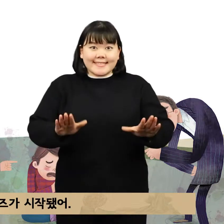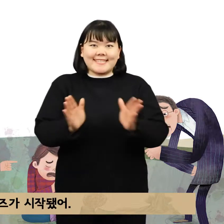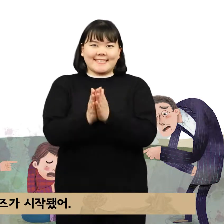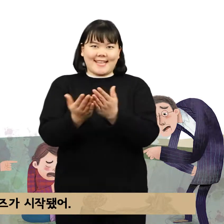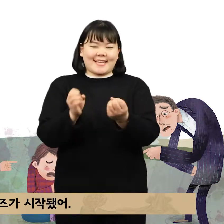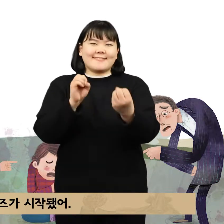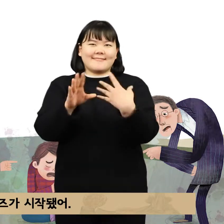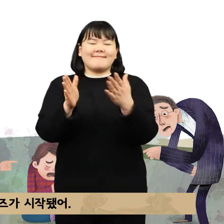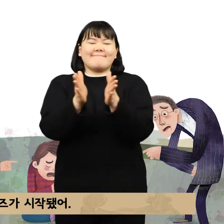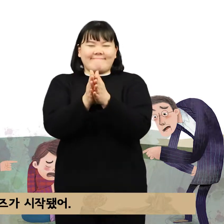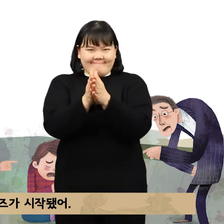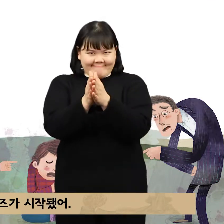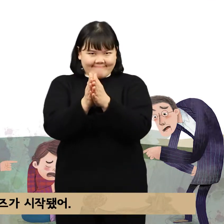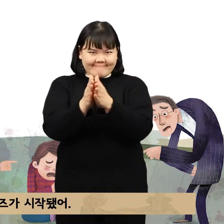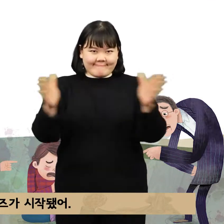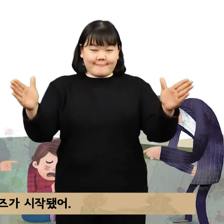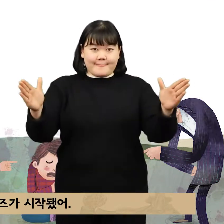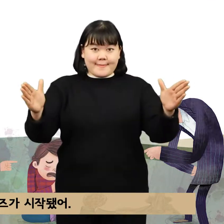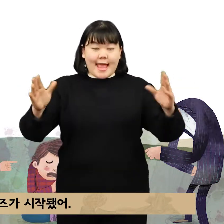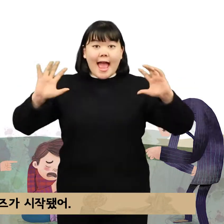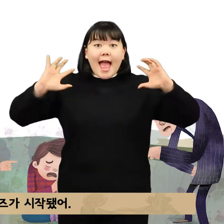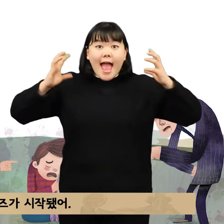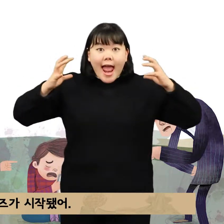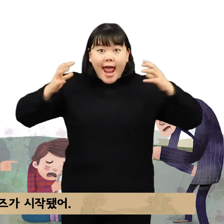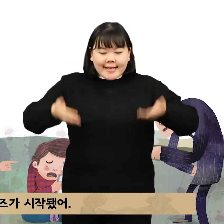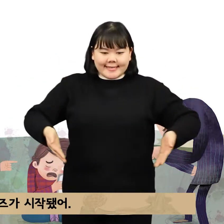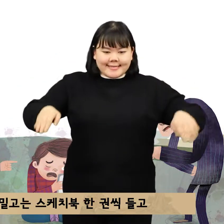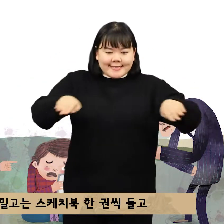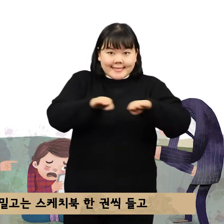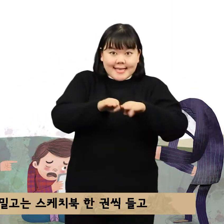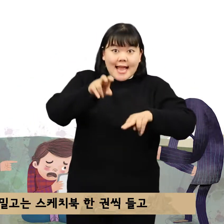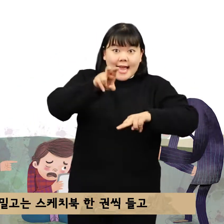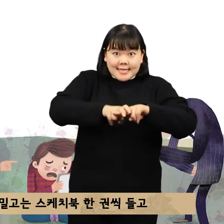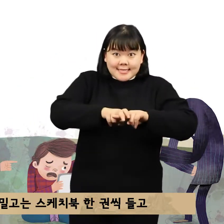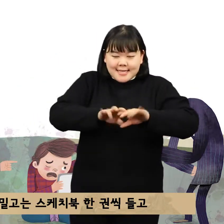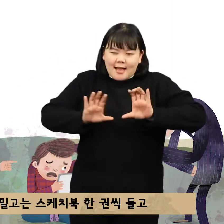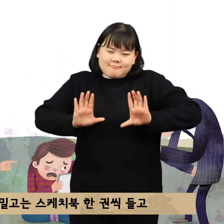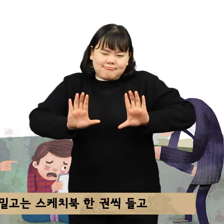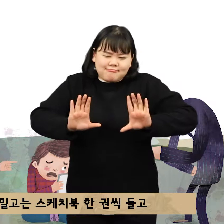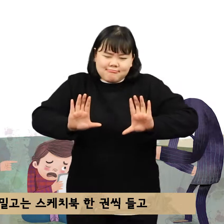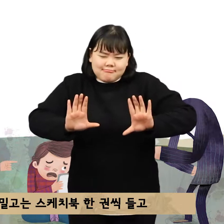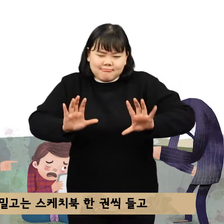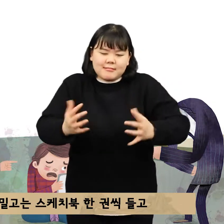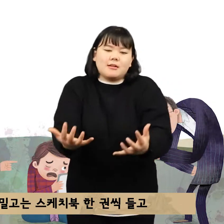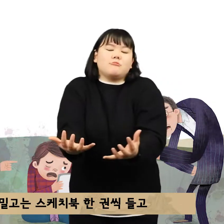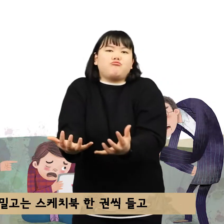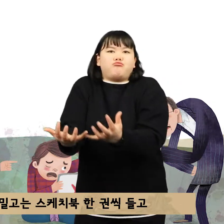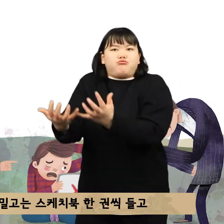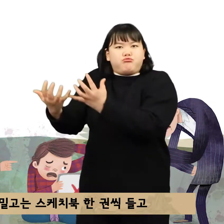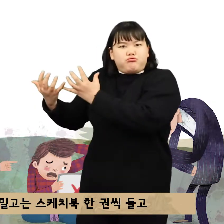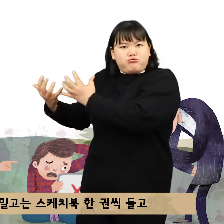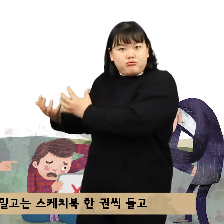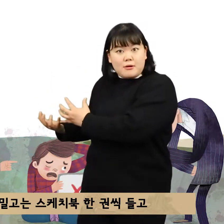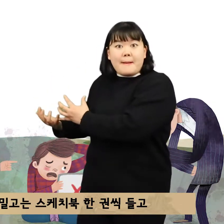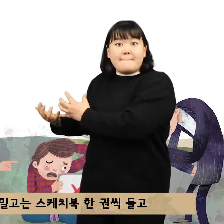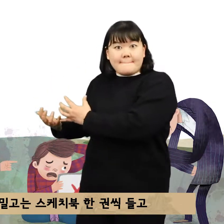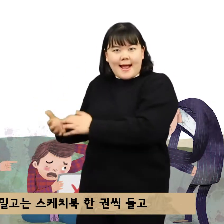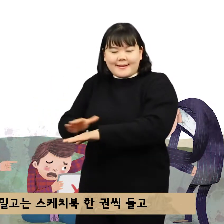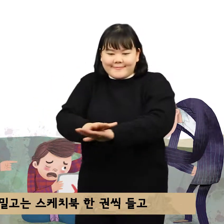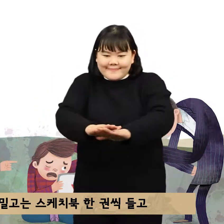드디어 독서 퀴즈가 시작됐어. 아이들은 책상과 의자를 뒤로 밀고는